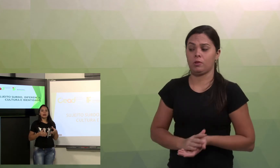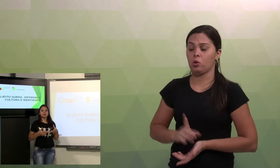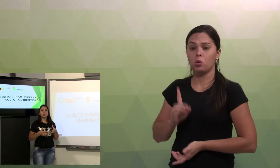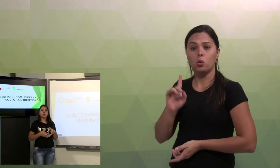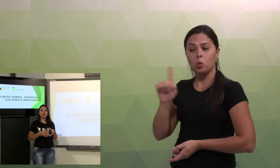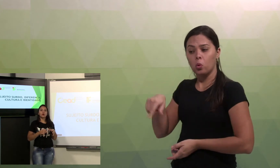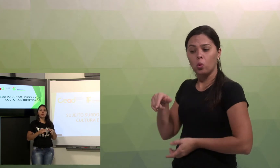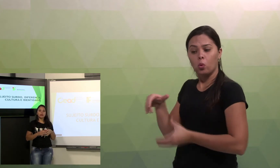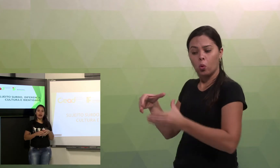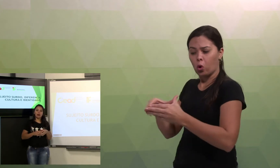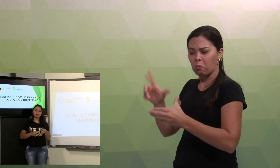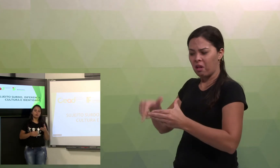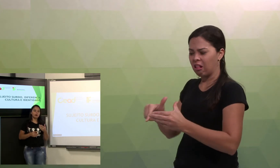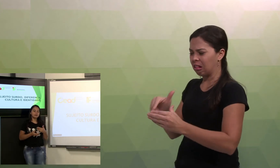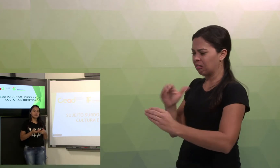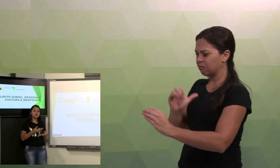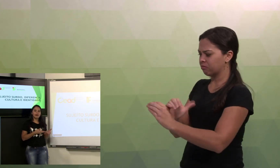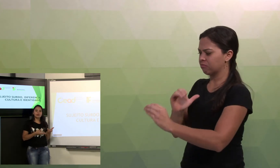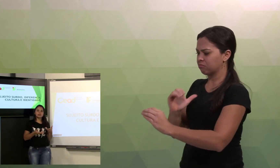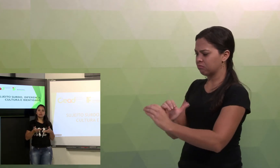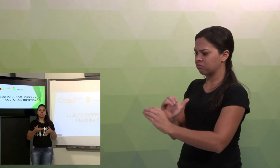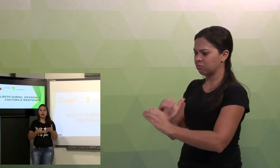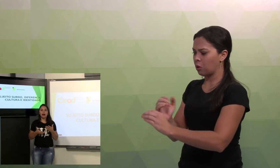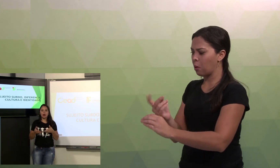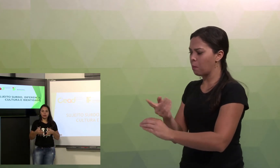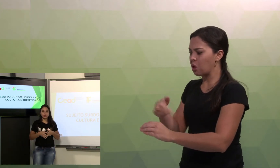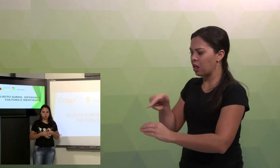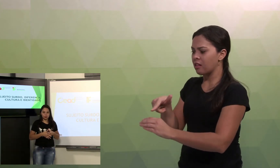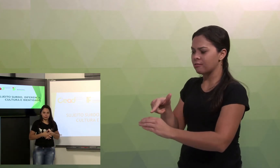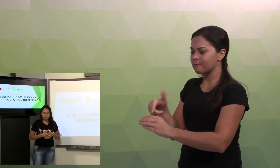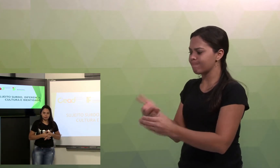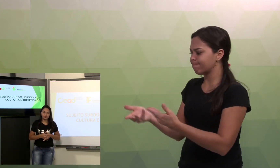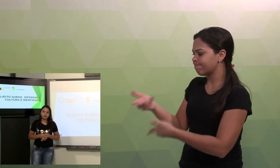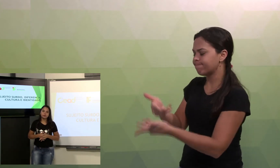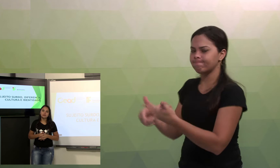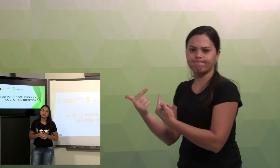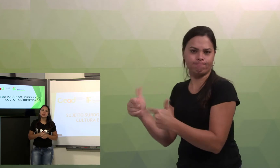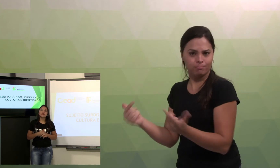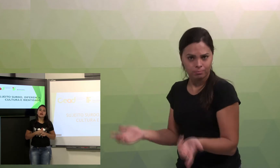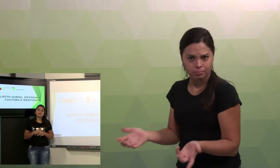eram considerados um grupo incomunicável, pois entre eles não tinha a autoajuda.